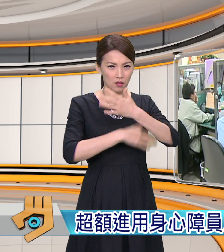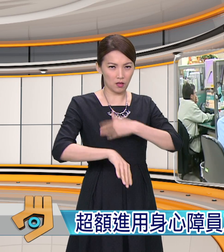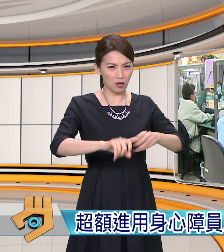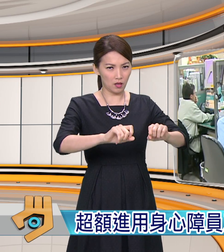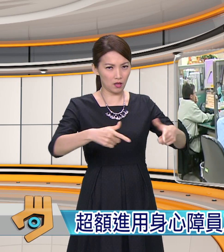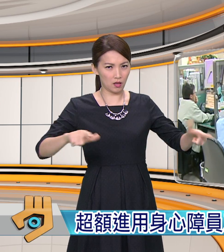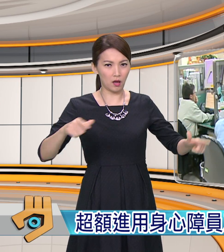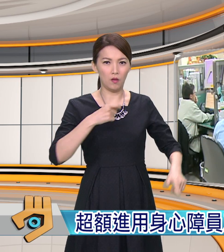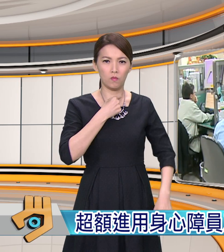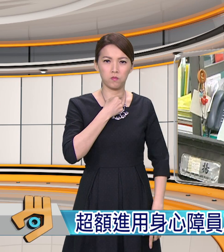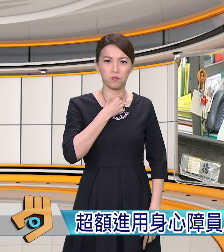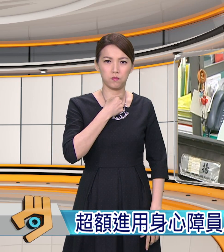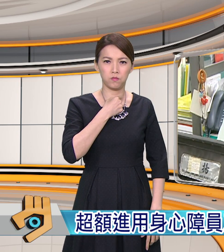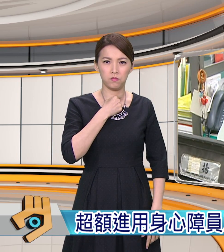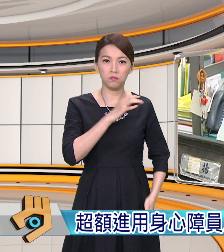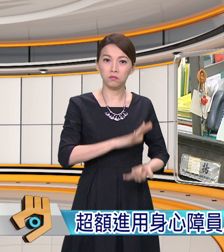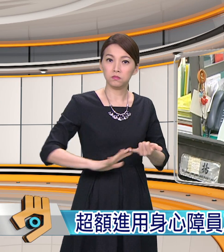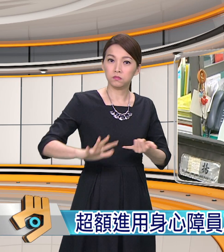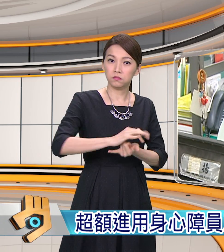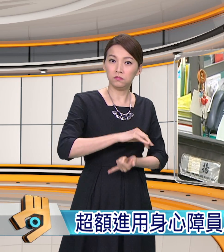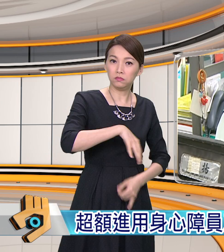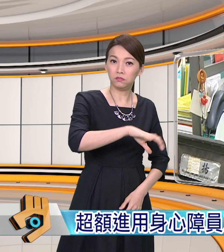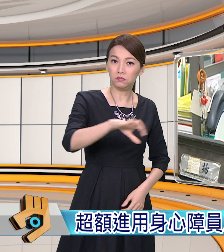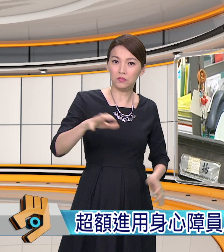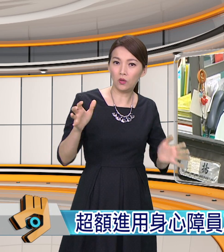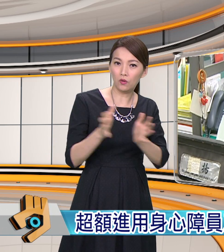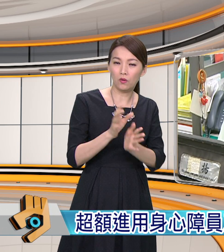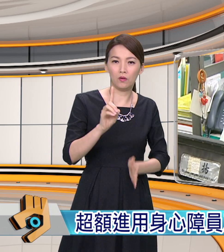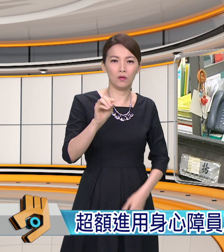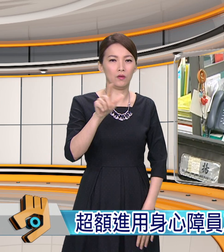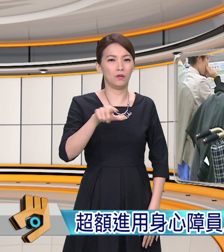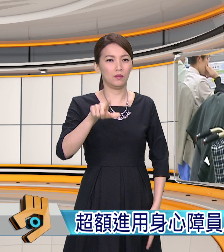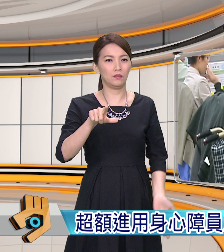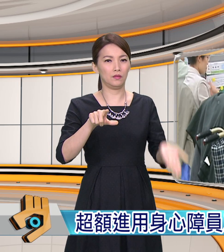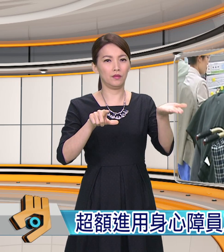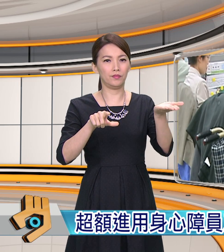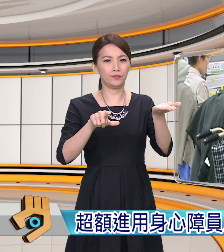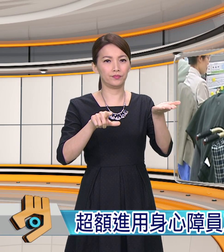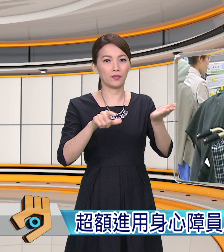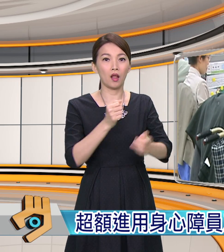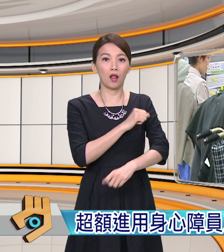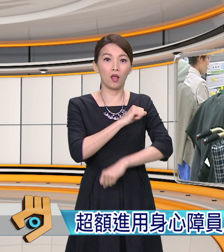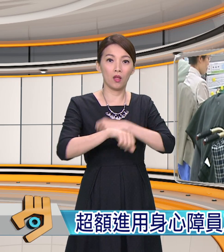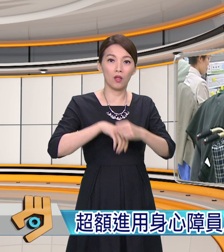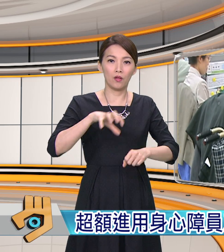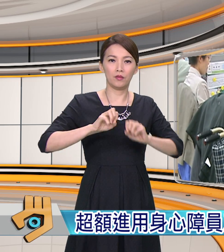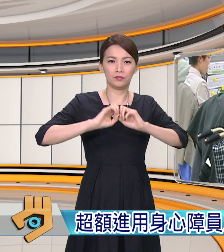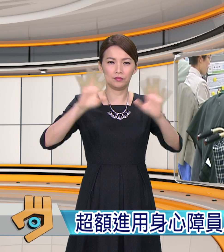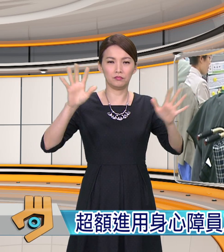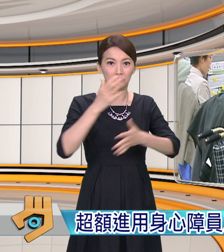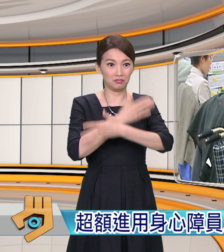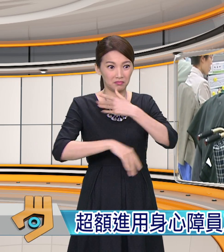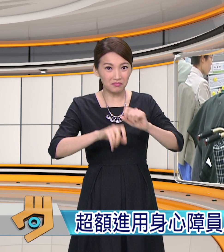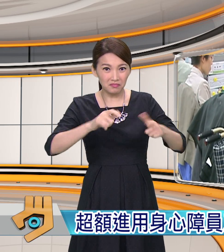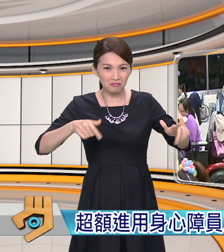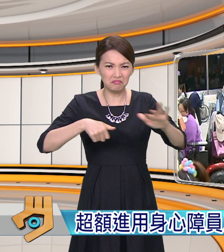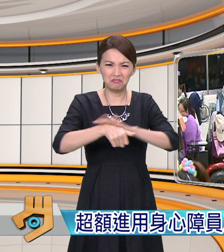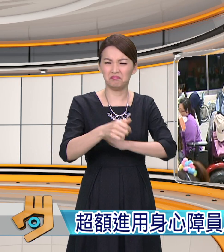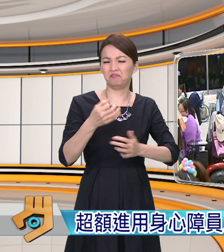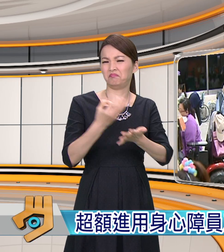关有16000多家，劳动部公布最新未足额禁用的单位，公